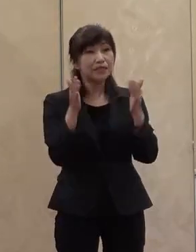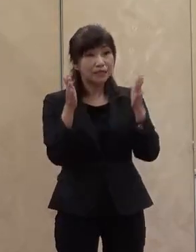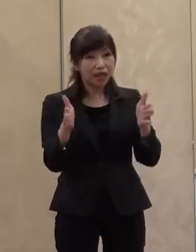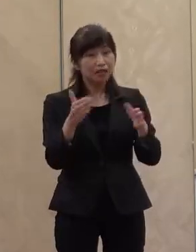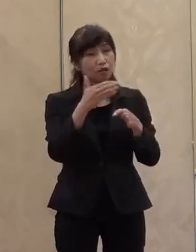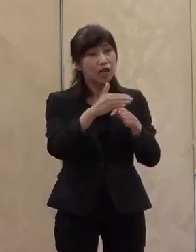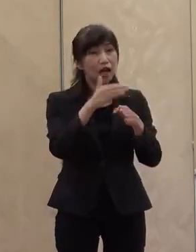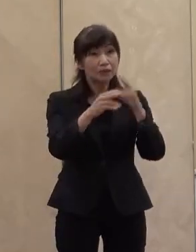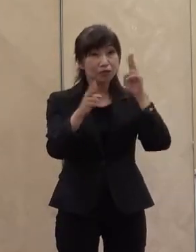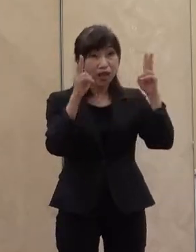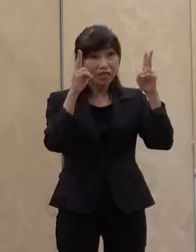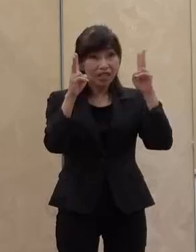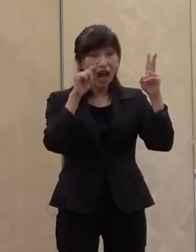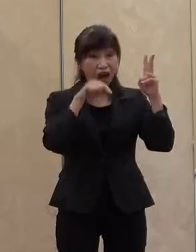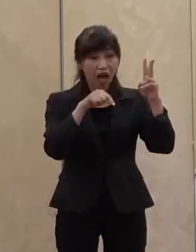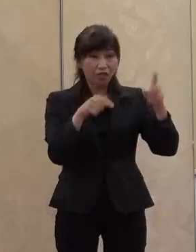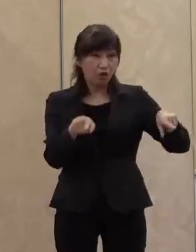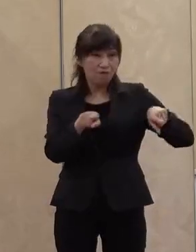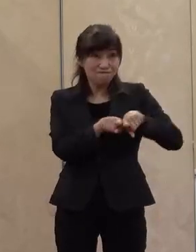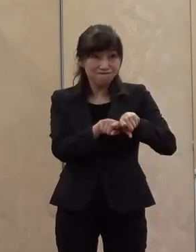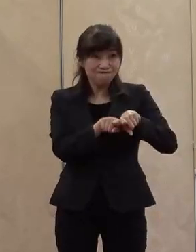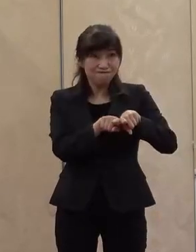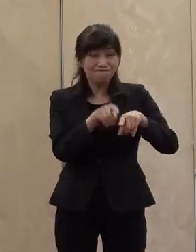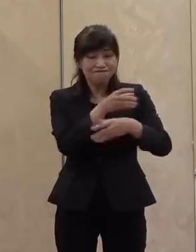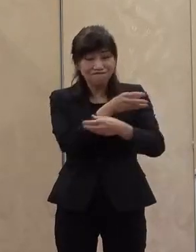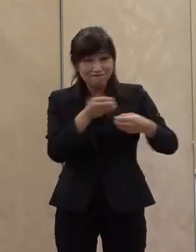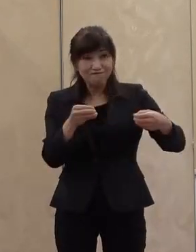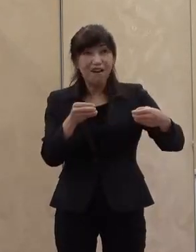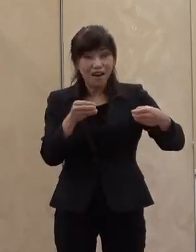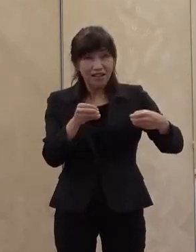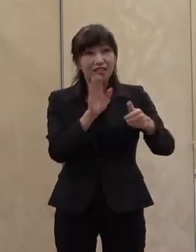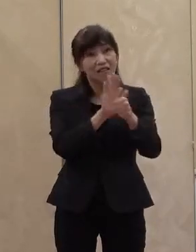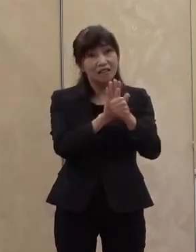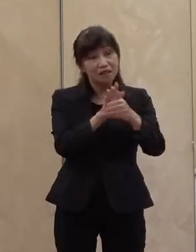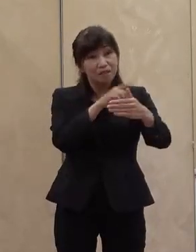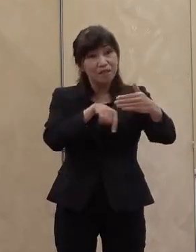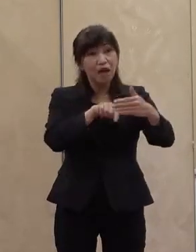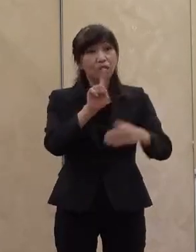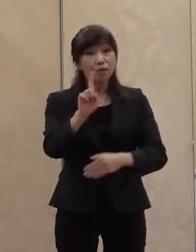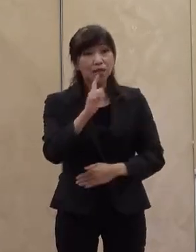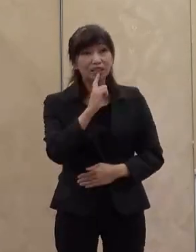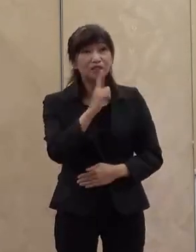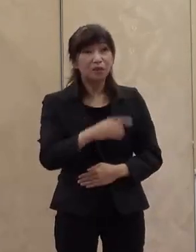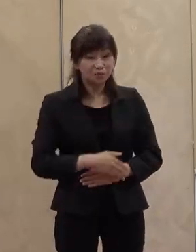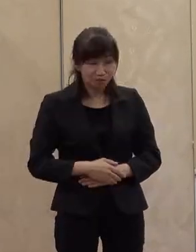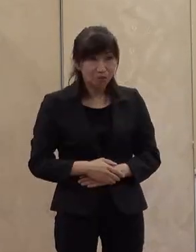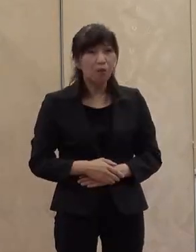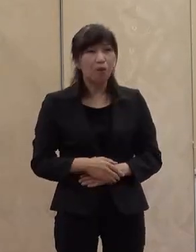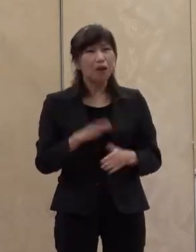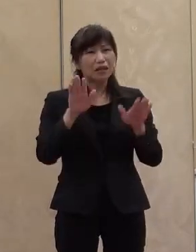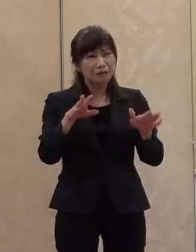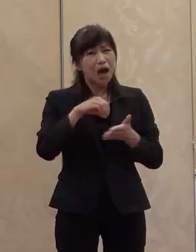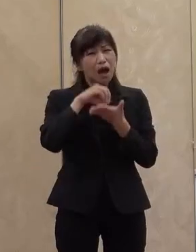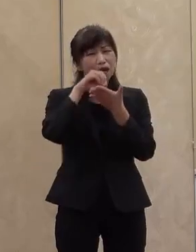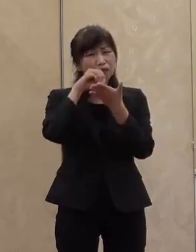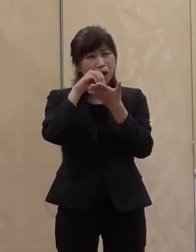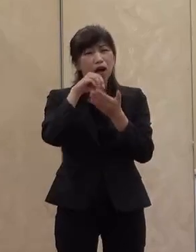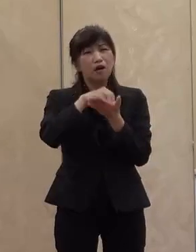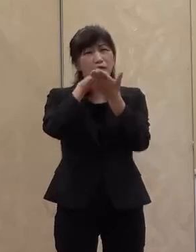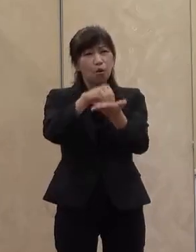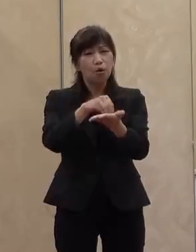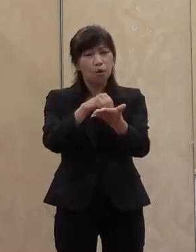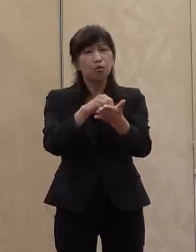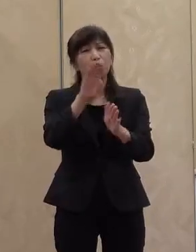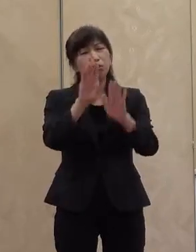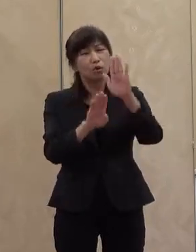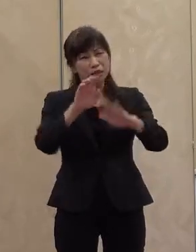ス会社と提携して何をするかということです。非常に厳しい雇用情勢にあります。これは本当にリ